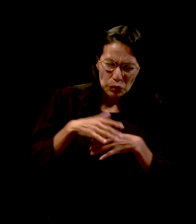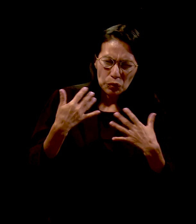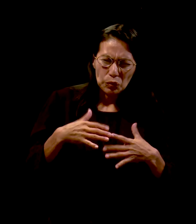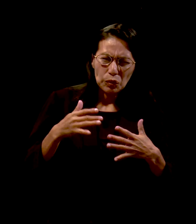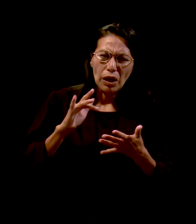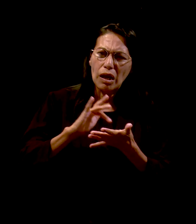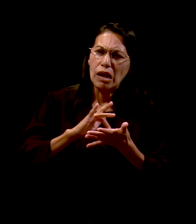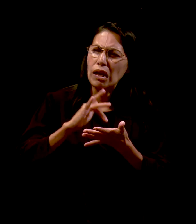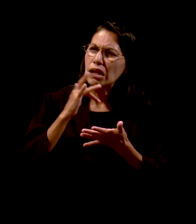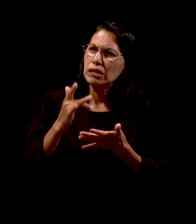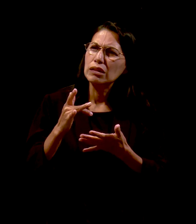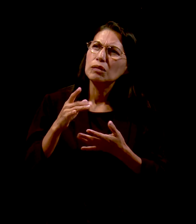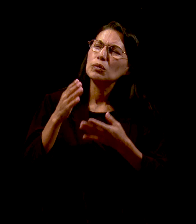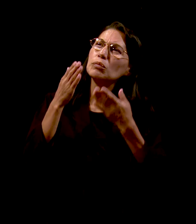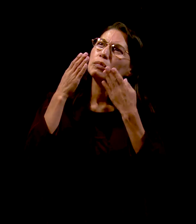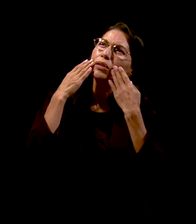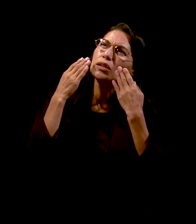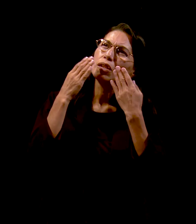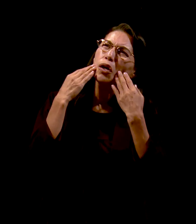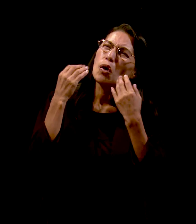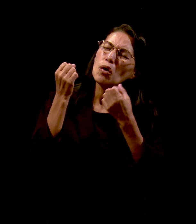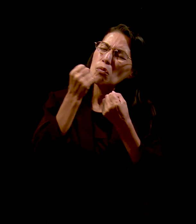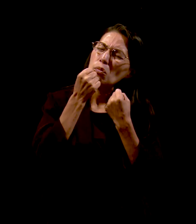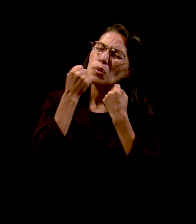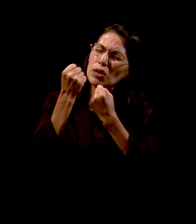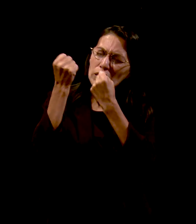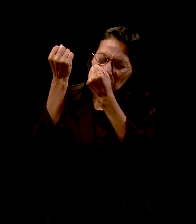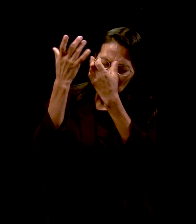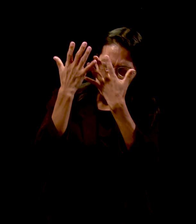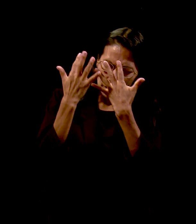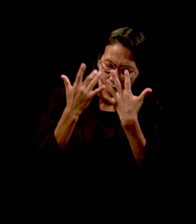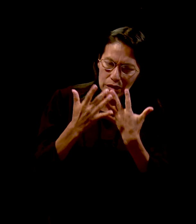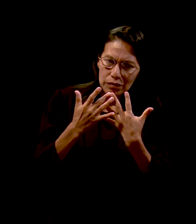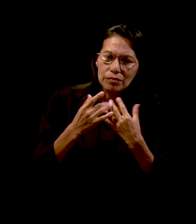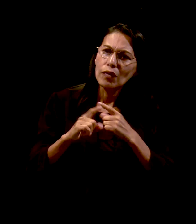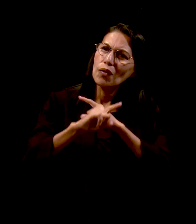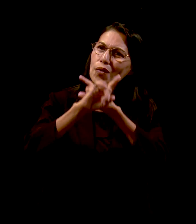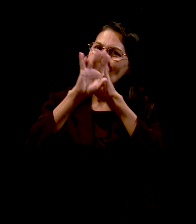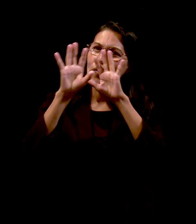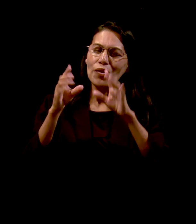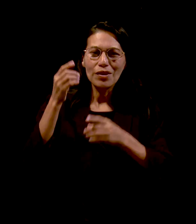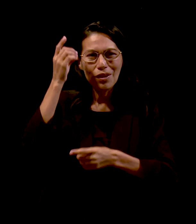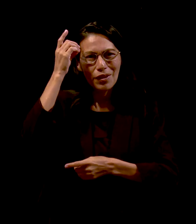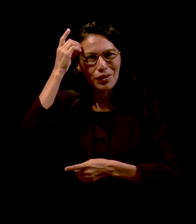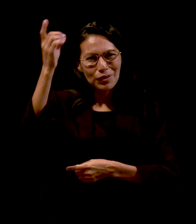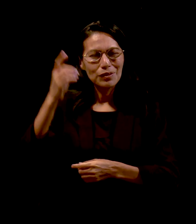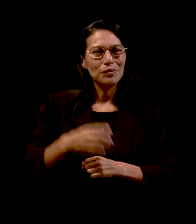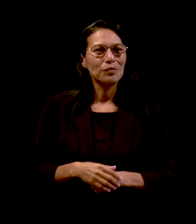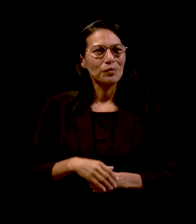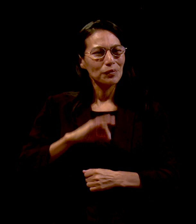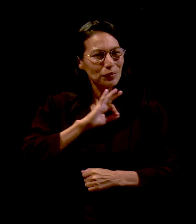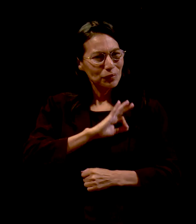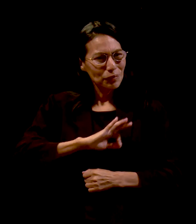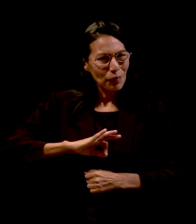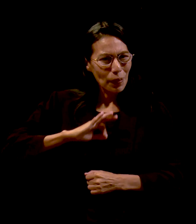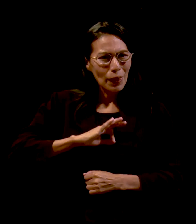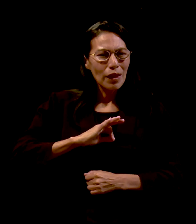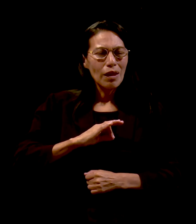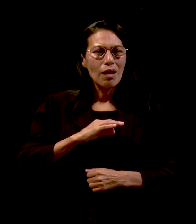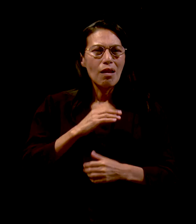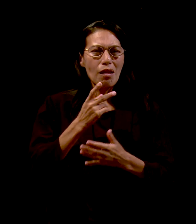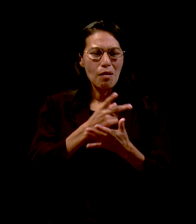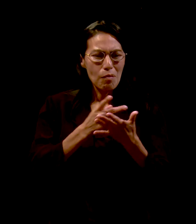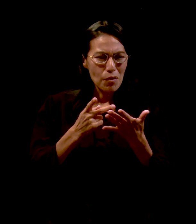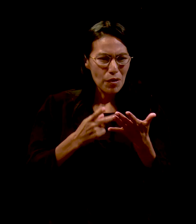por tu gracia y misericordia y por fortalecernos con su poder dice gloria a dios por ello estamos